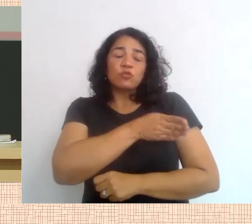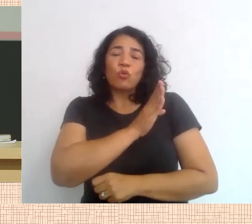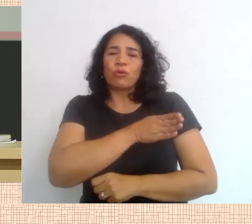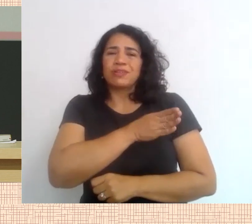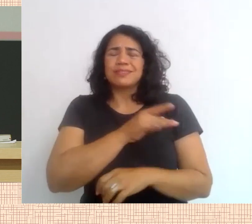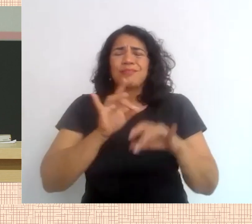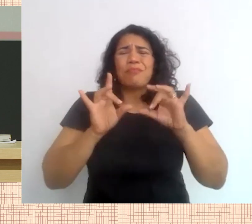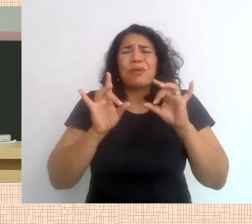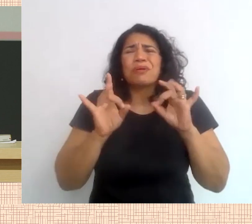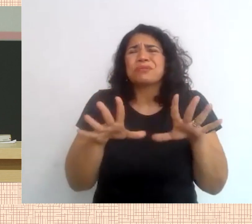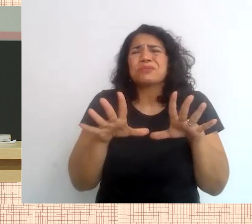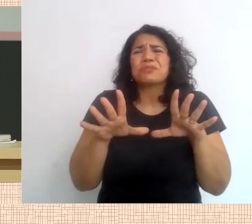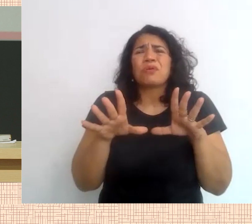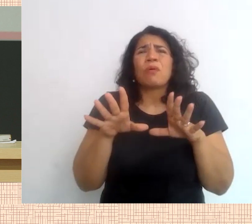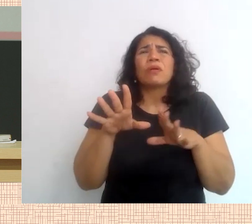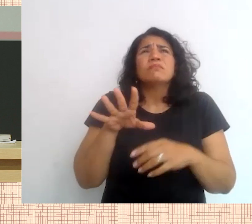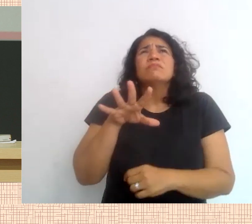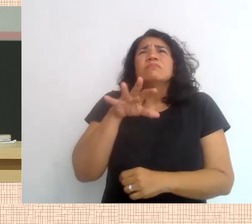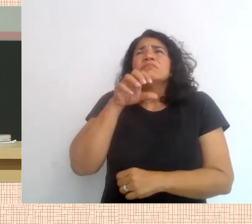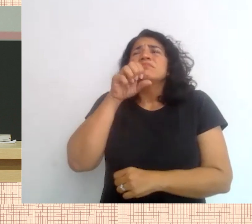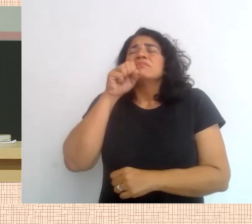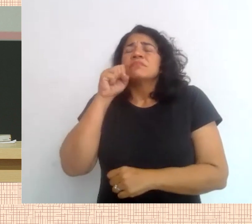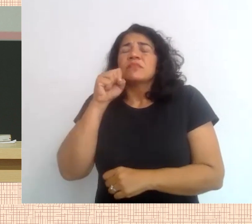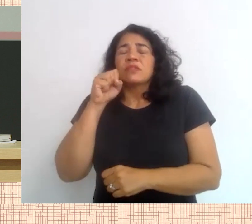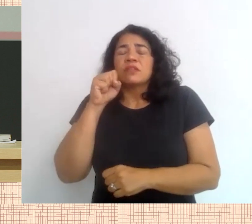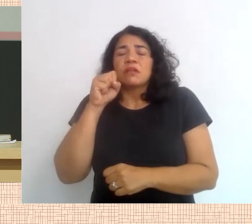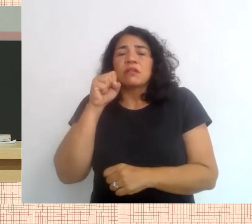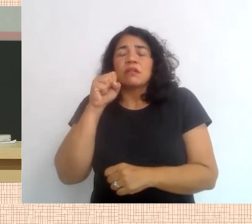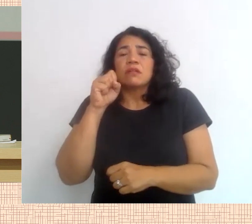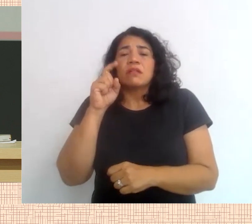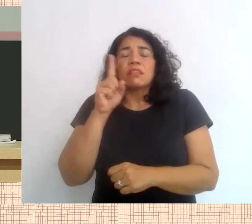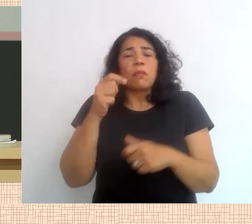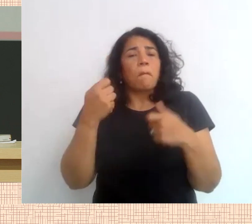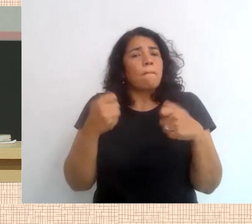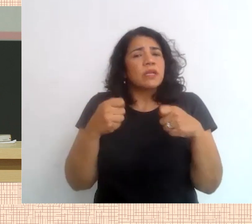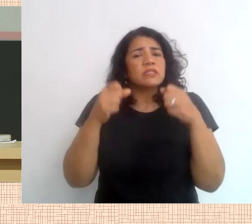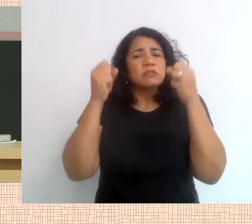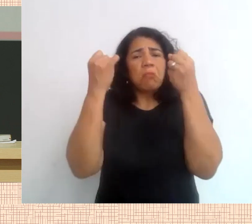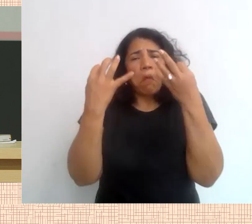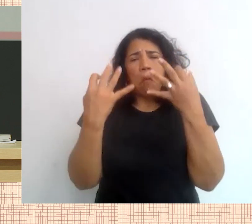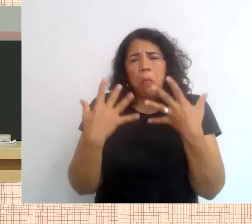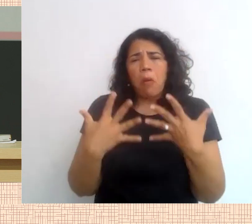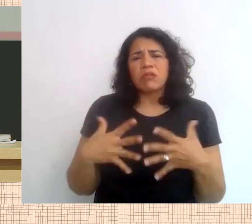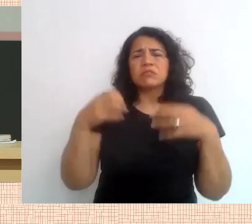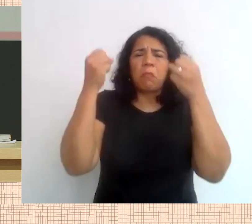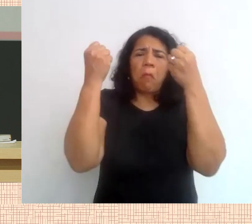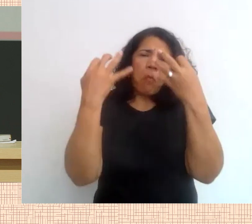nem explicar muito, ele já sabe um coração, e já vai fazer.